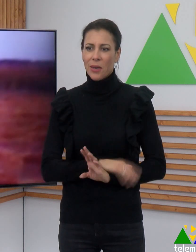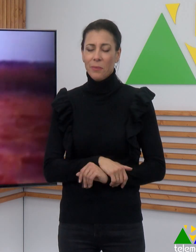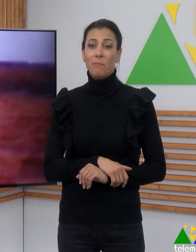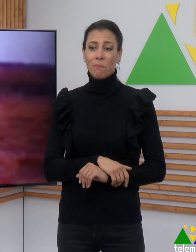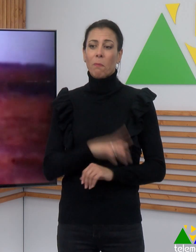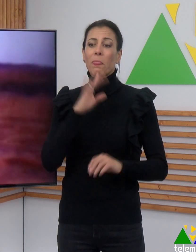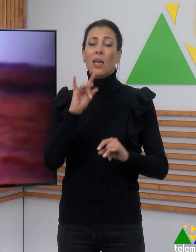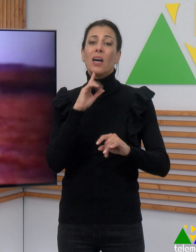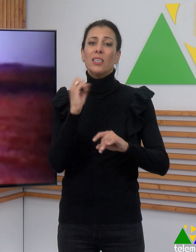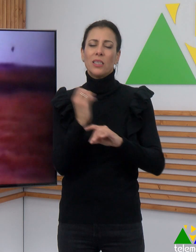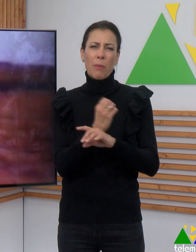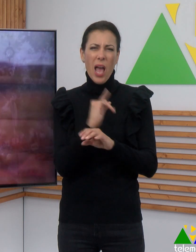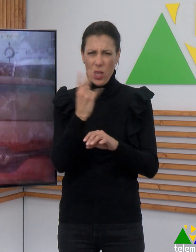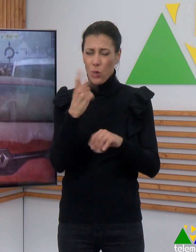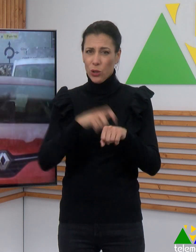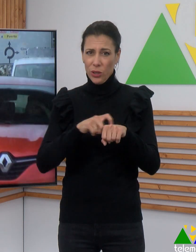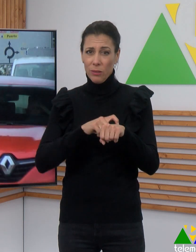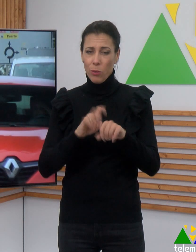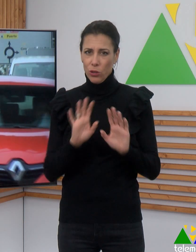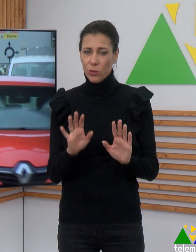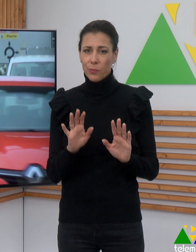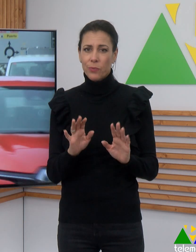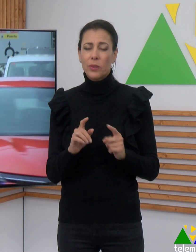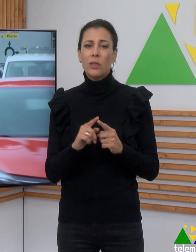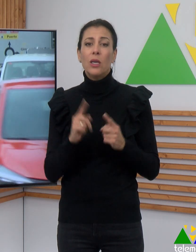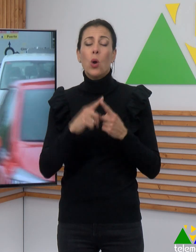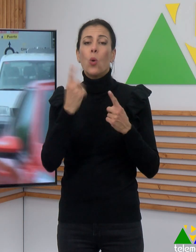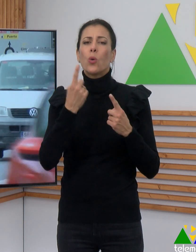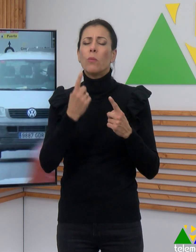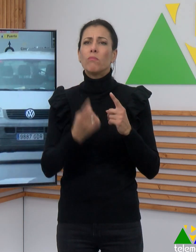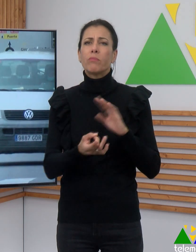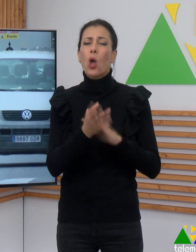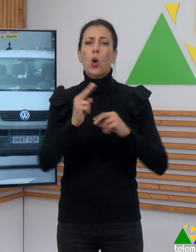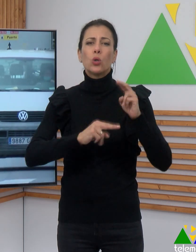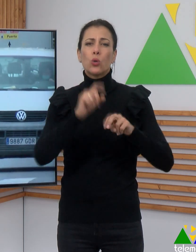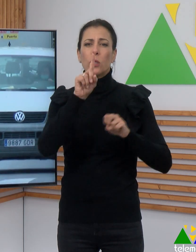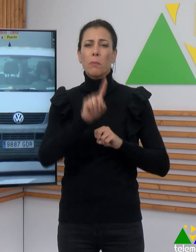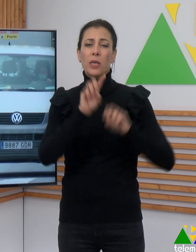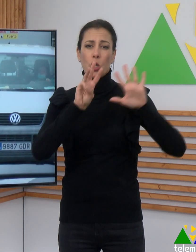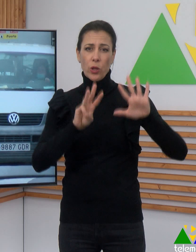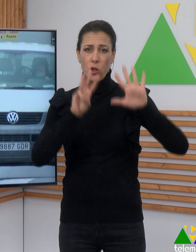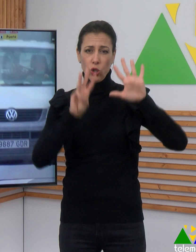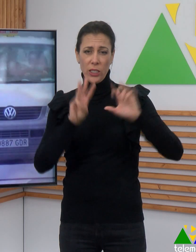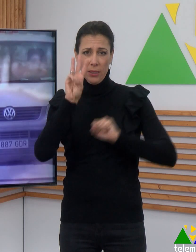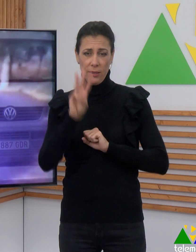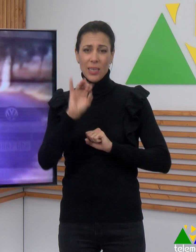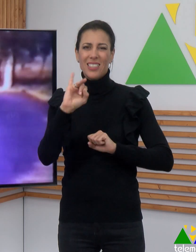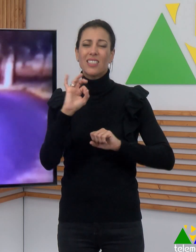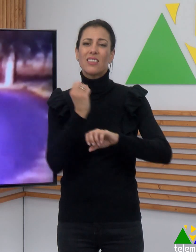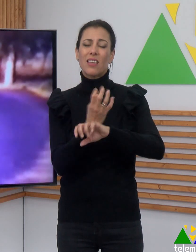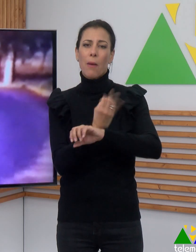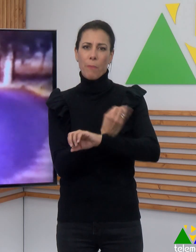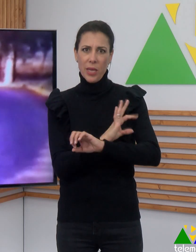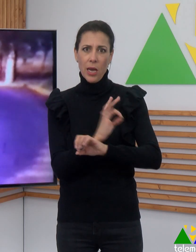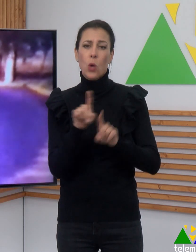el tranvía, es que hubo dos tipos de tranvía. El primero, que se construye en 1883, es un tranvía